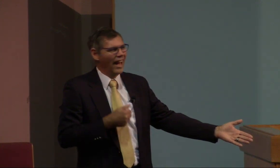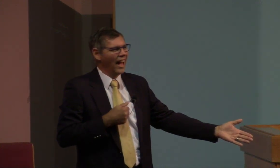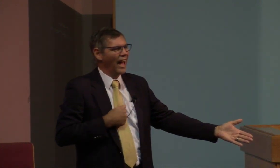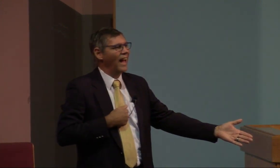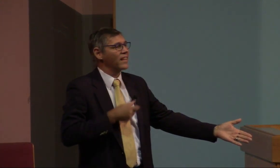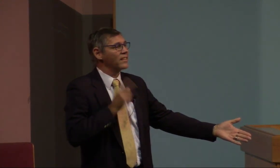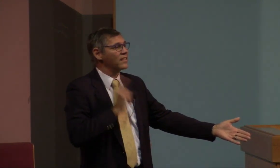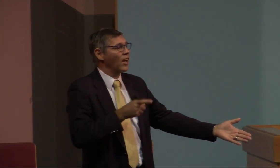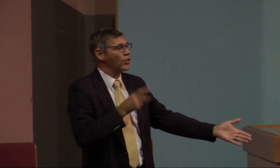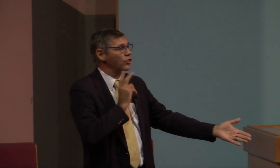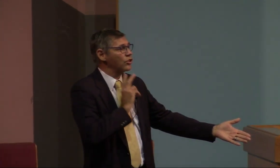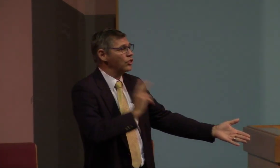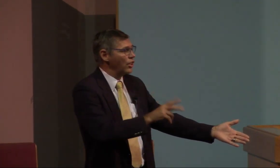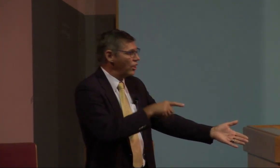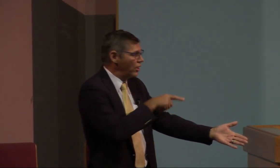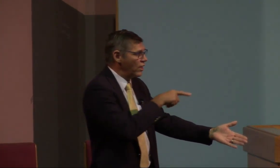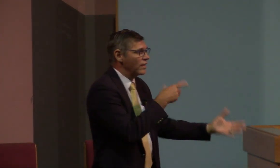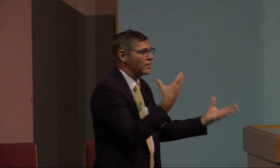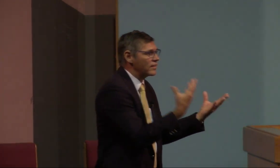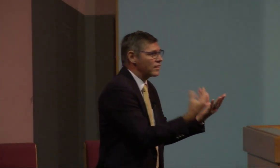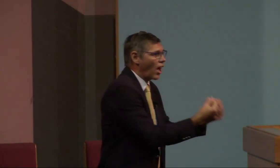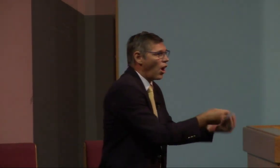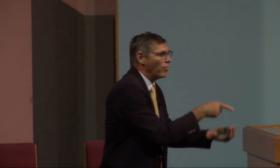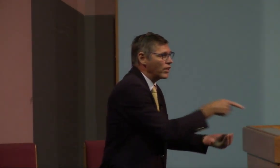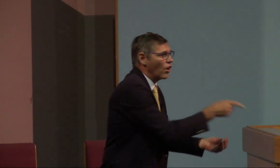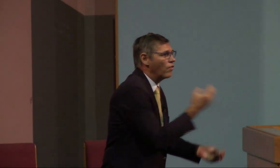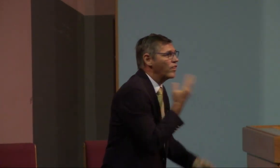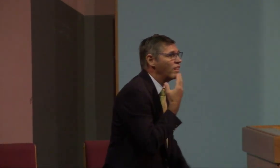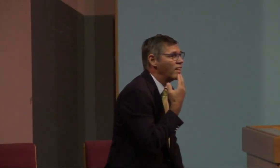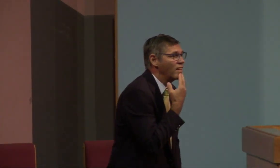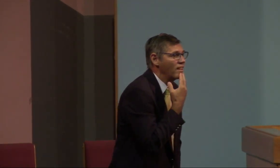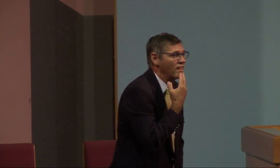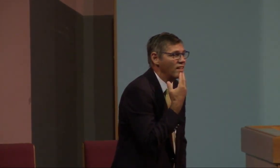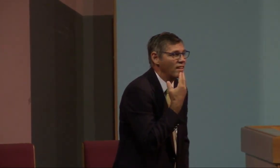ek sal stuur saam met jou wie